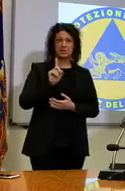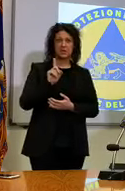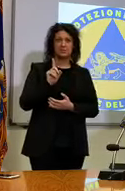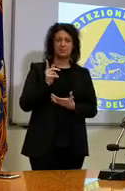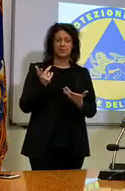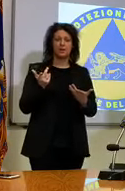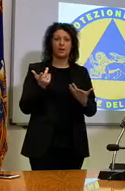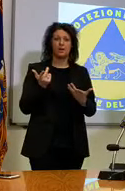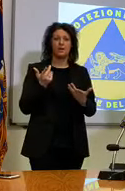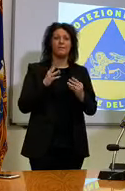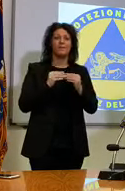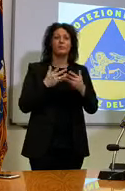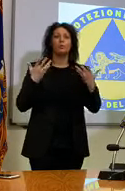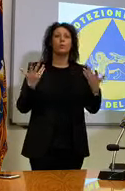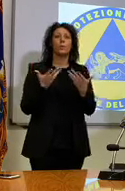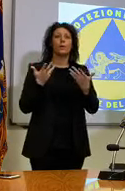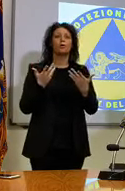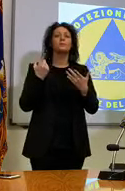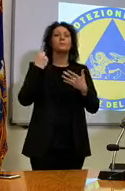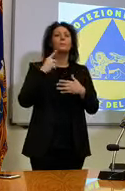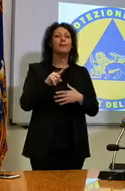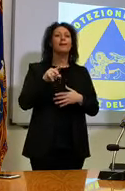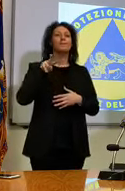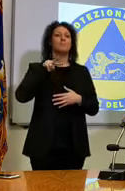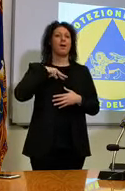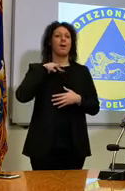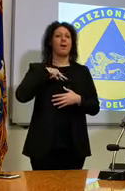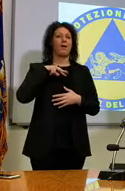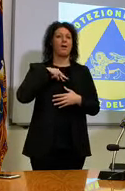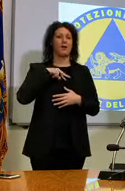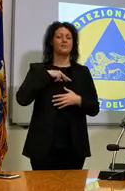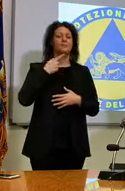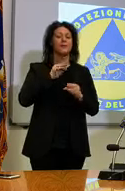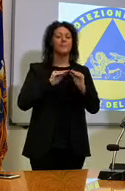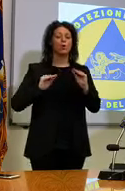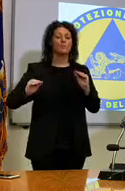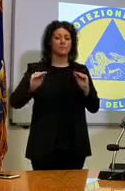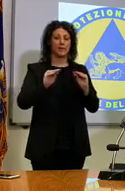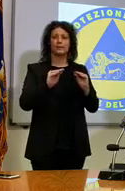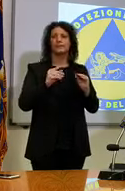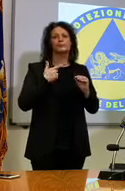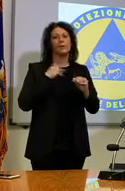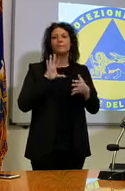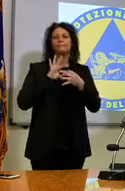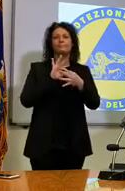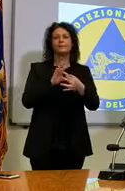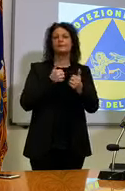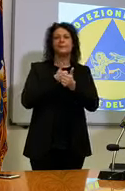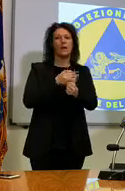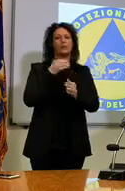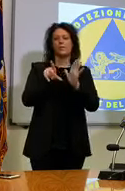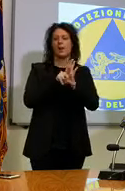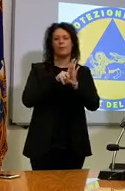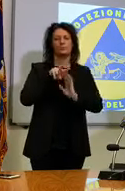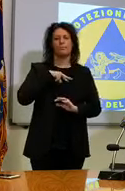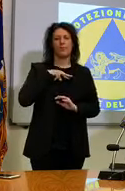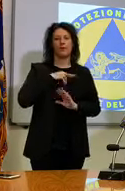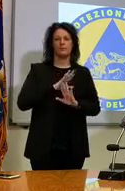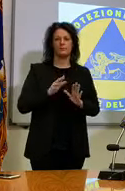abbia attutito il tema del rispetto della privacy, quantomeno rispetto ai movimenti. Sempre la terza domanda del direttore Conto, sulla